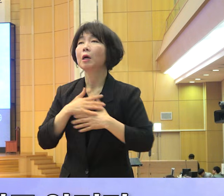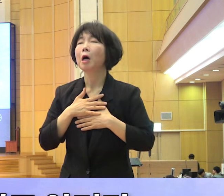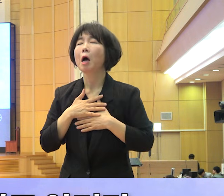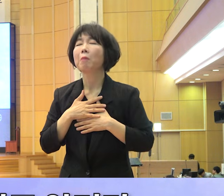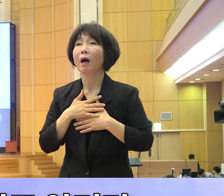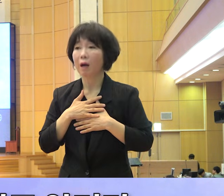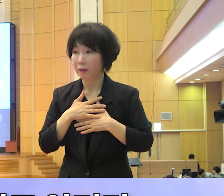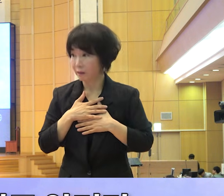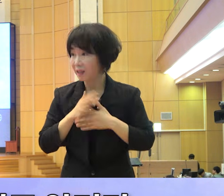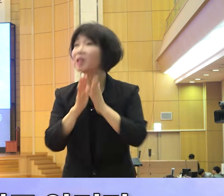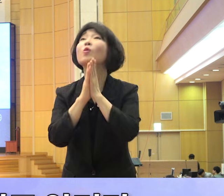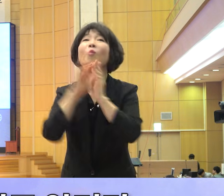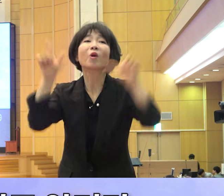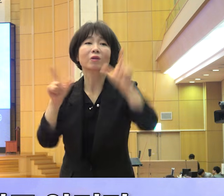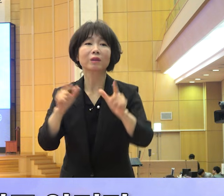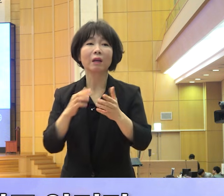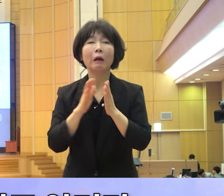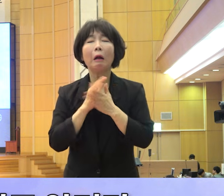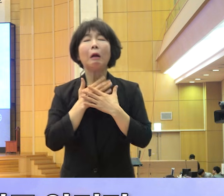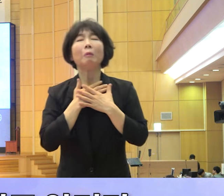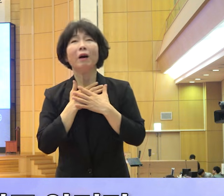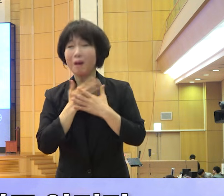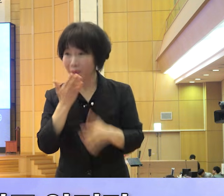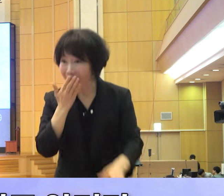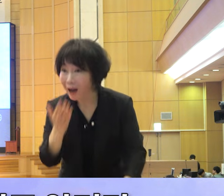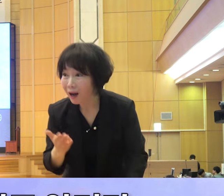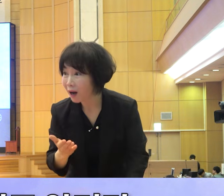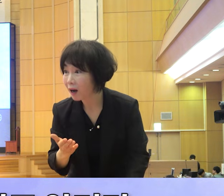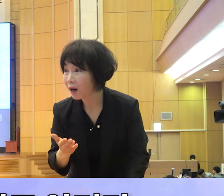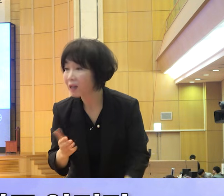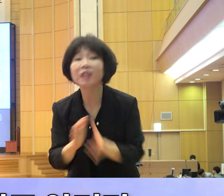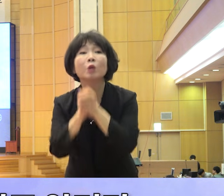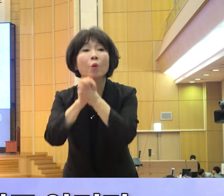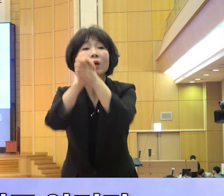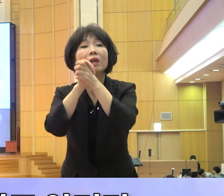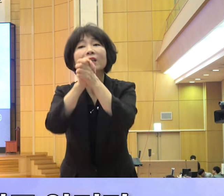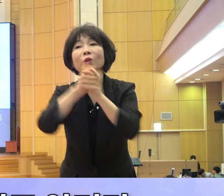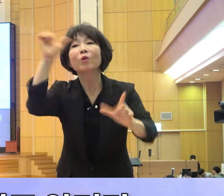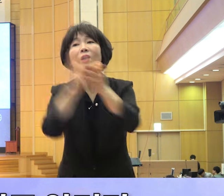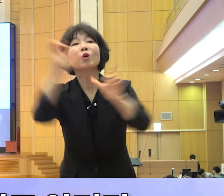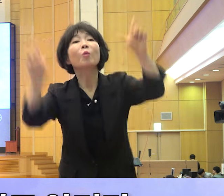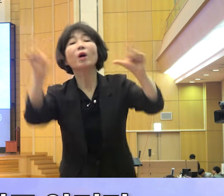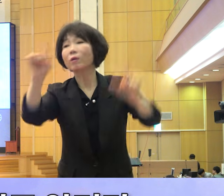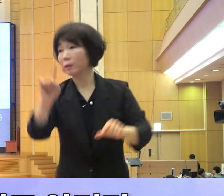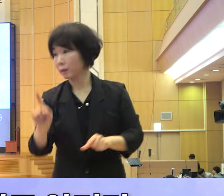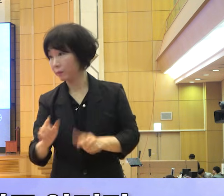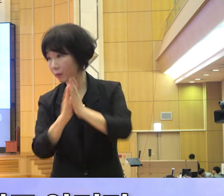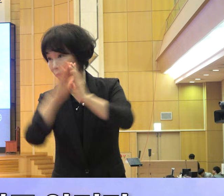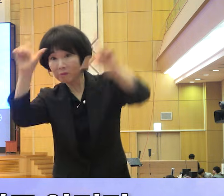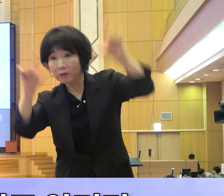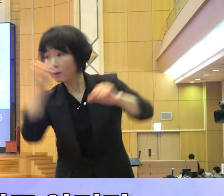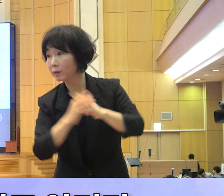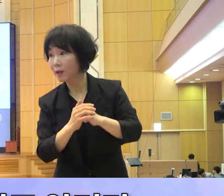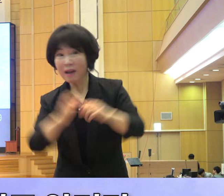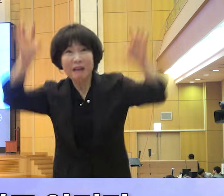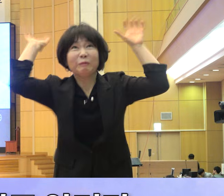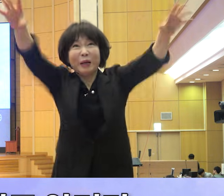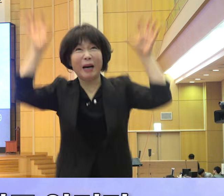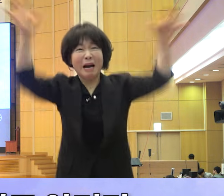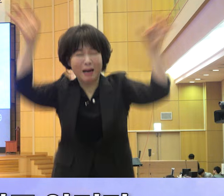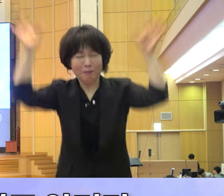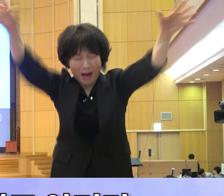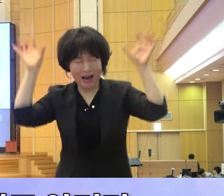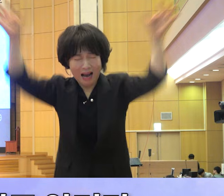어물어물 미지근하게 기도하는 게 아니라 그냥 집이 무너질 정도로 그냥 소리 지르면서 그냥 부르짖을 때